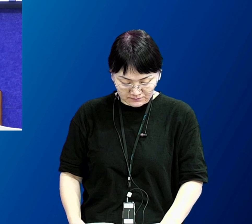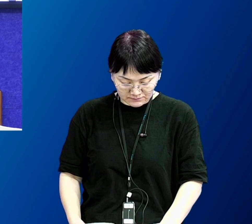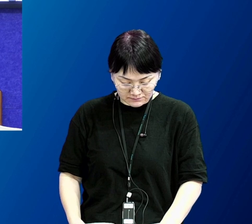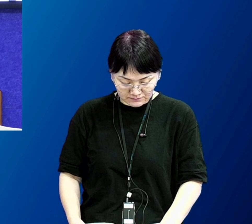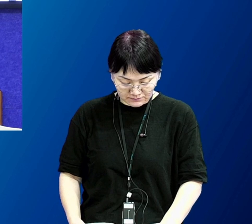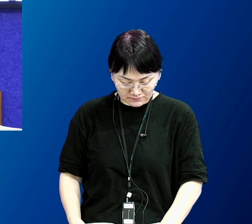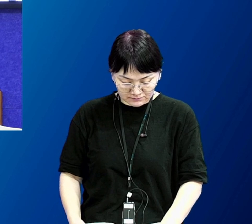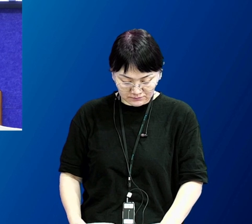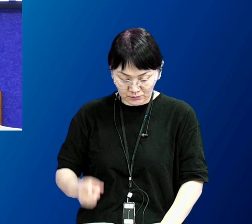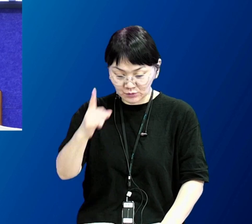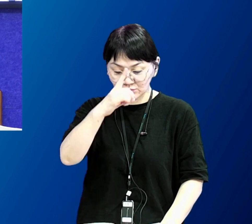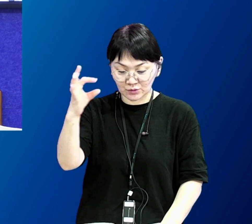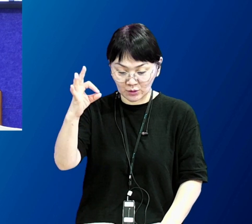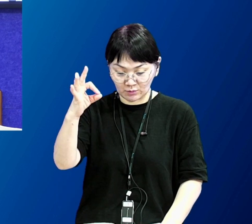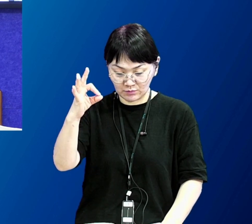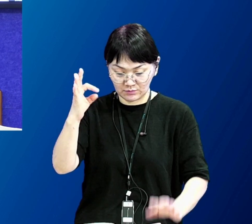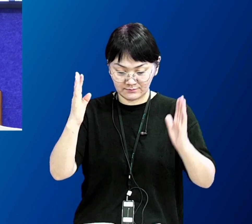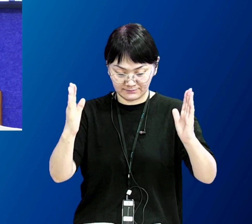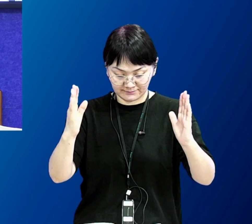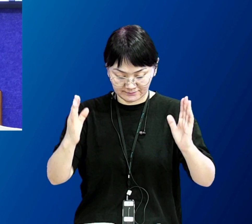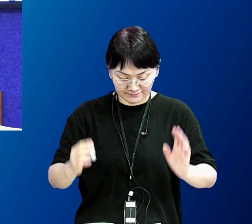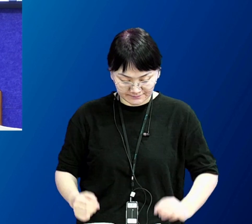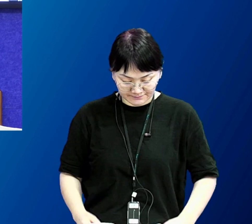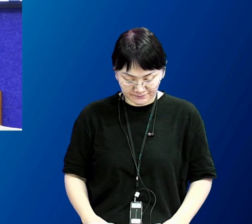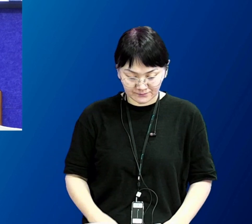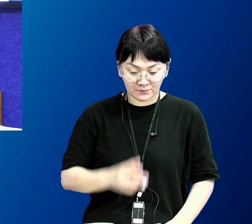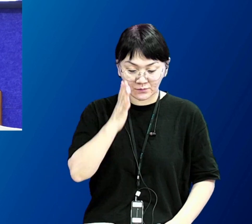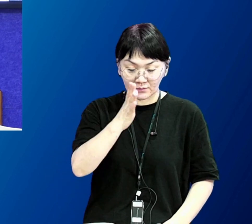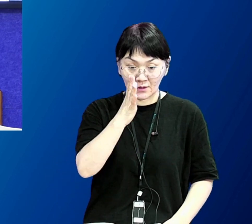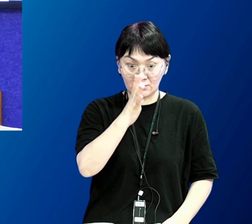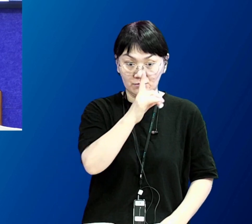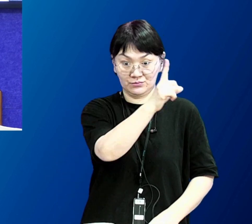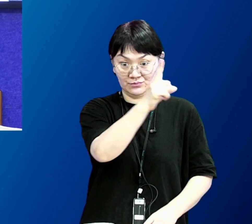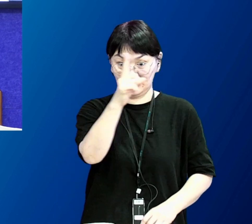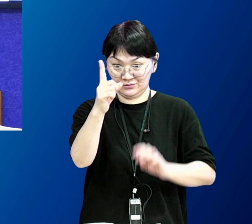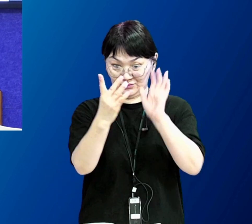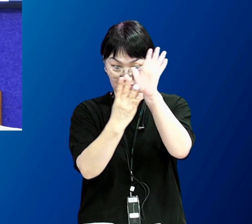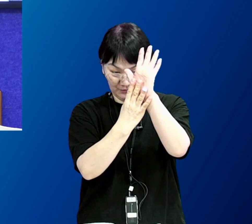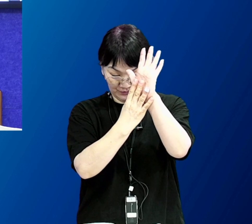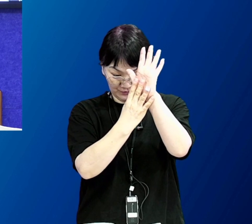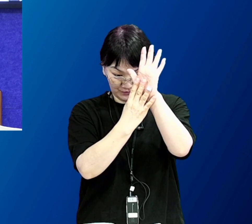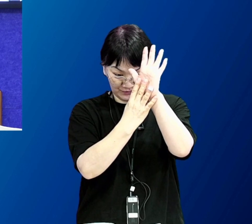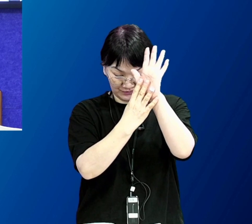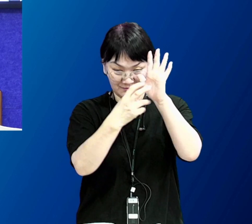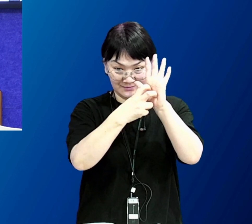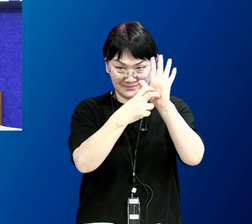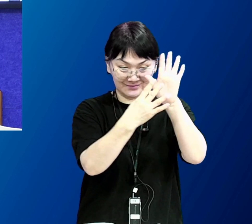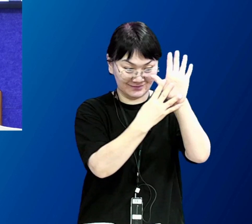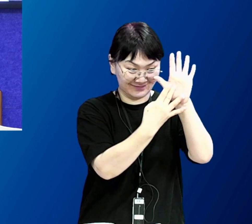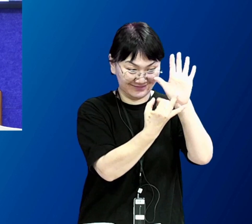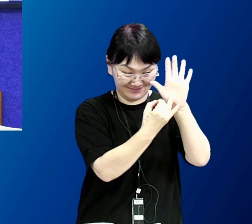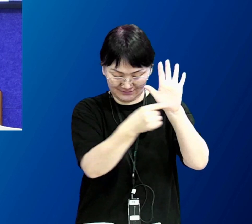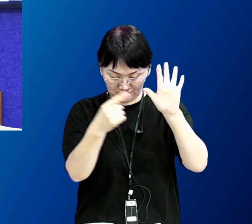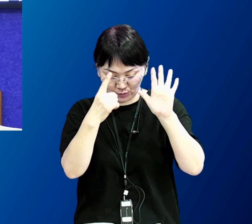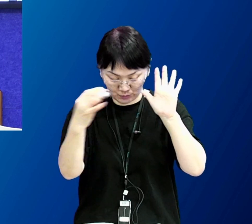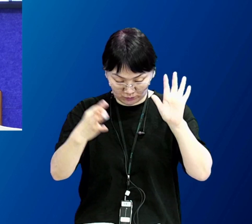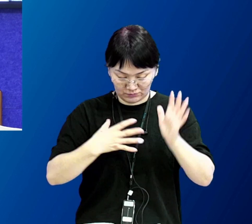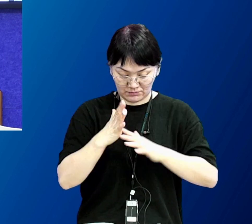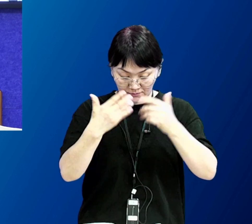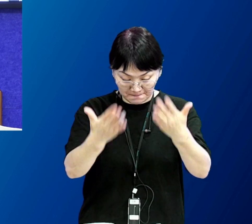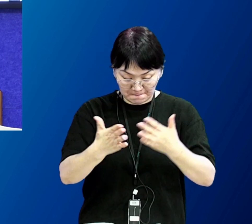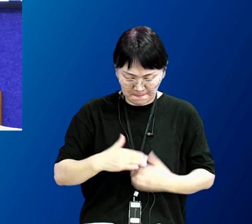За 100 дугаар эшлэл өртөлөө. За би уншиж өгье. 100 үртэл биш үү? Хуулийг тань